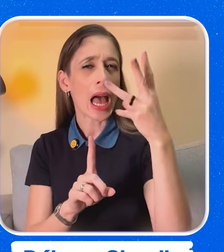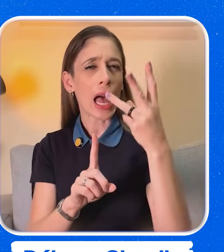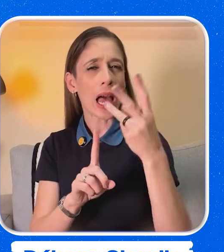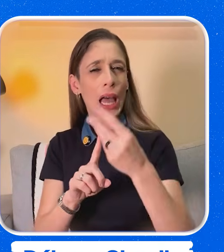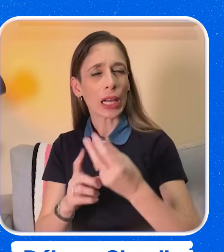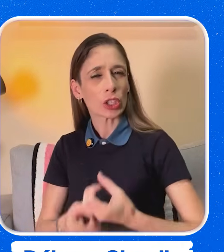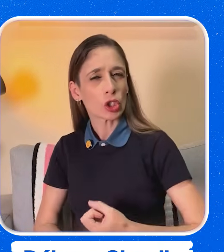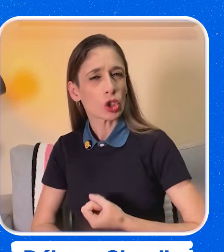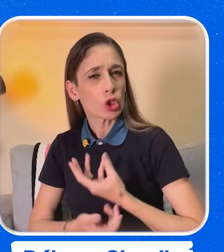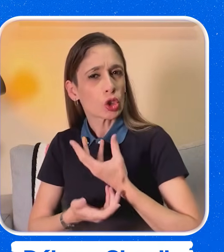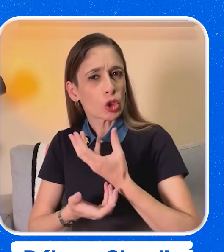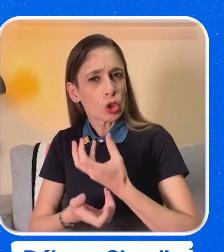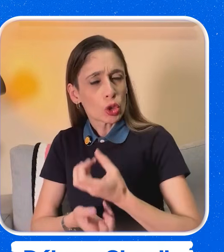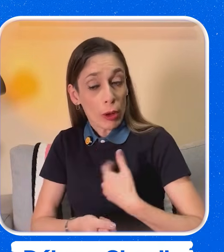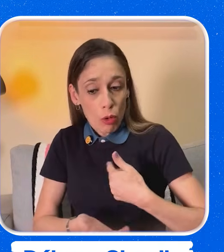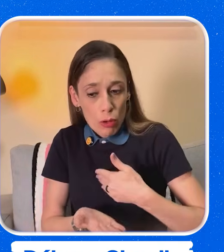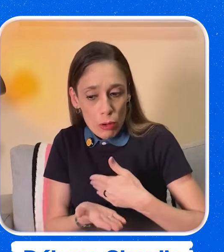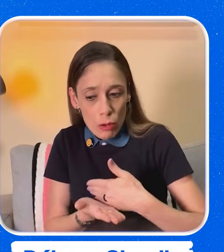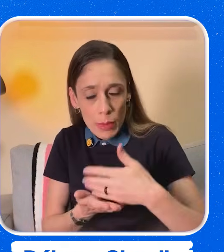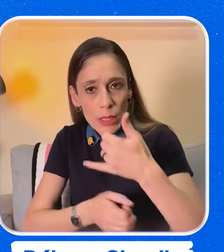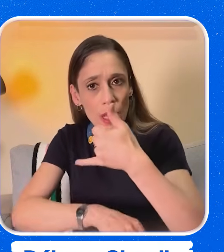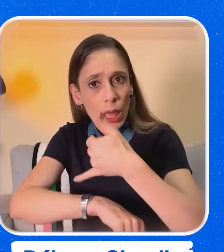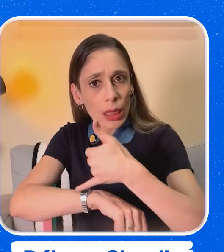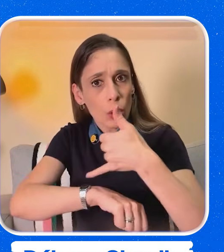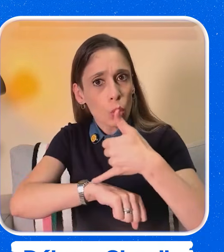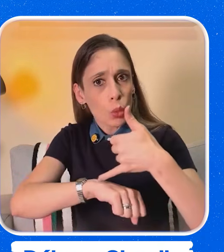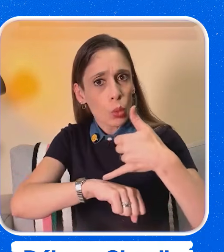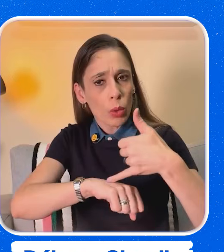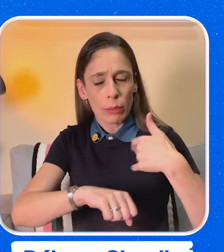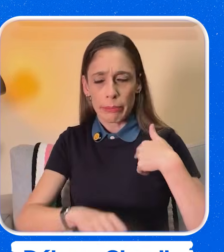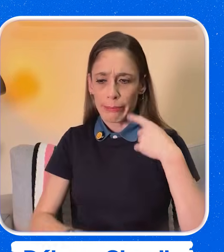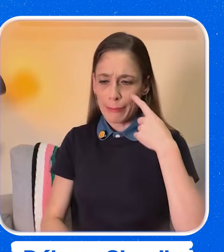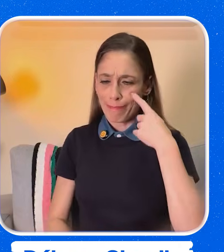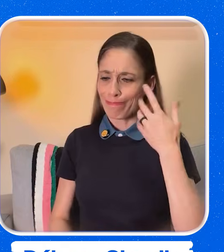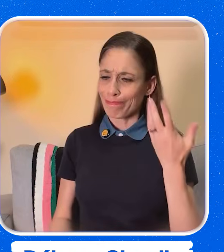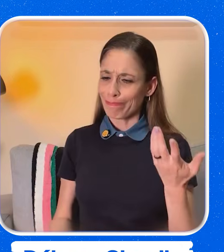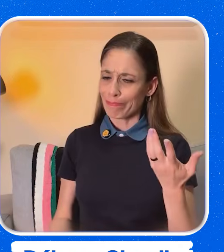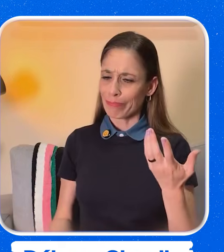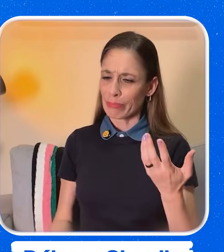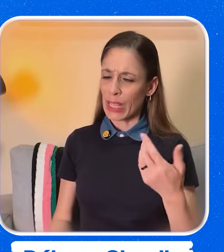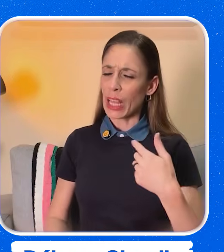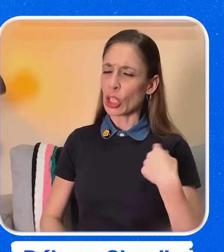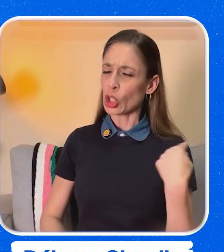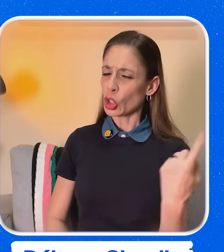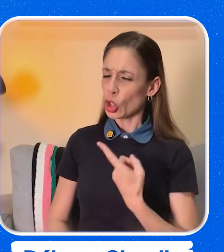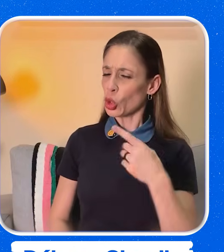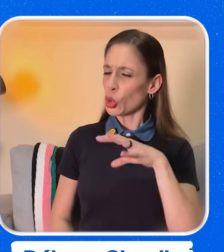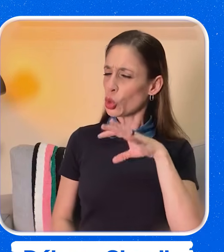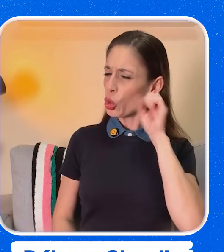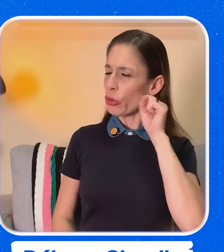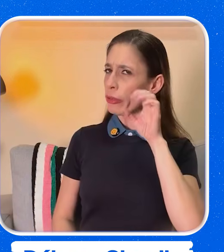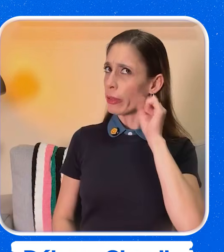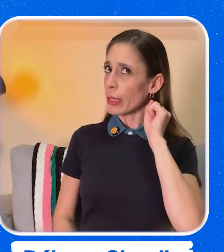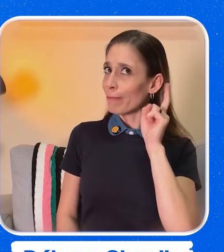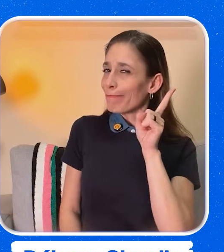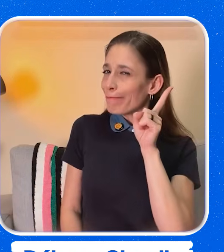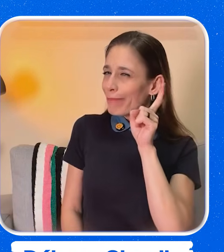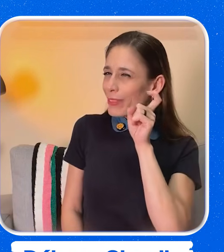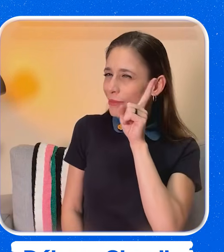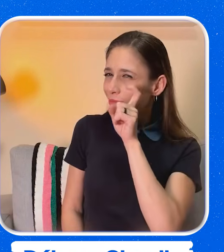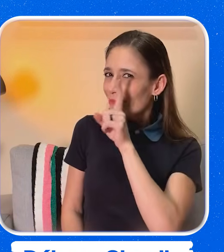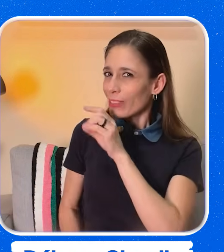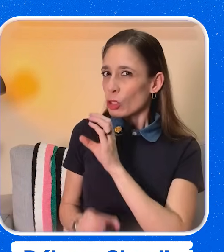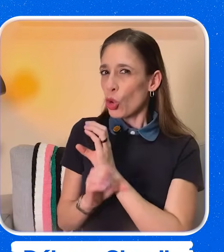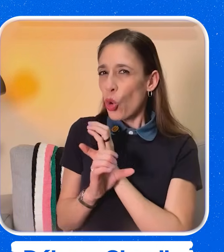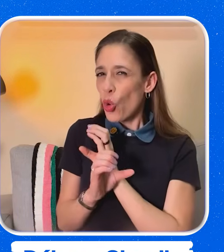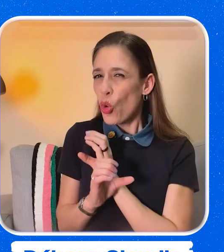tatuar, eu pensei assim, poxa, já é tão difícil para a gente como ouvinte confiar em um profissional